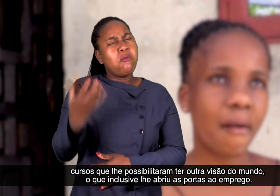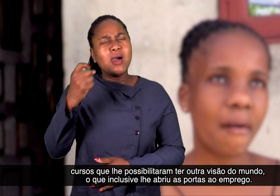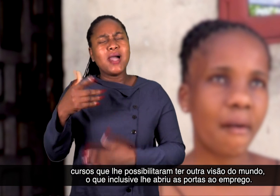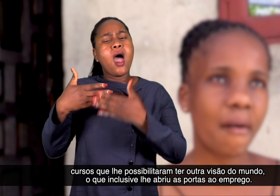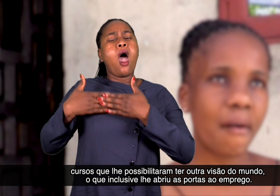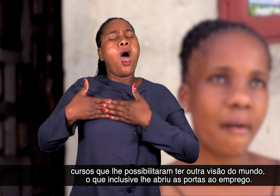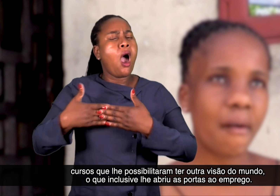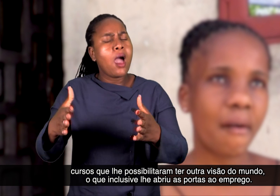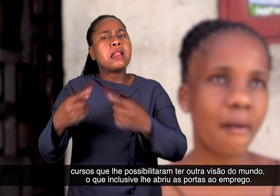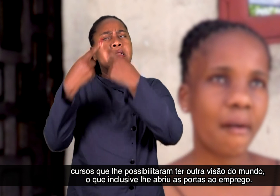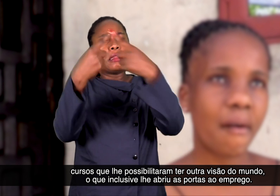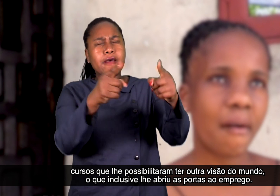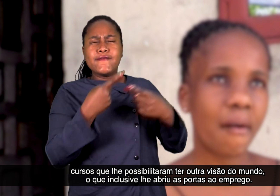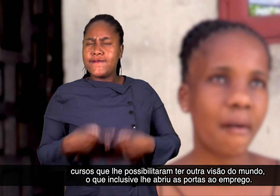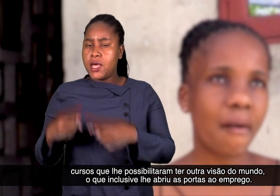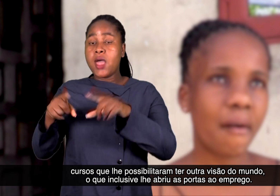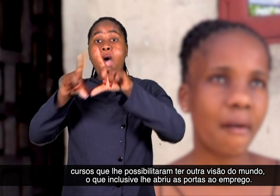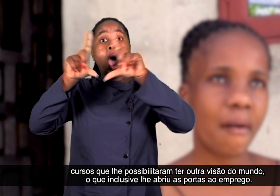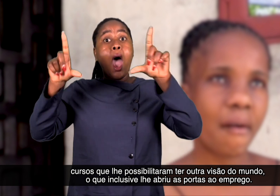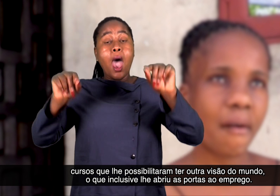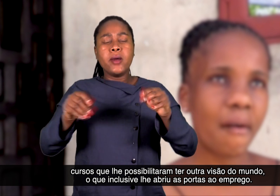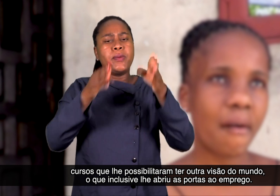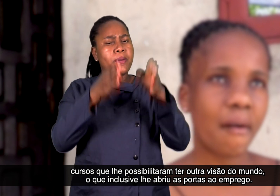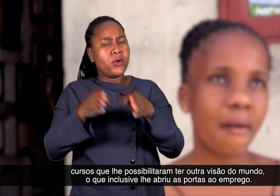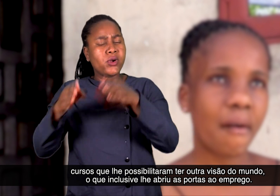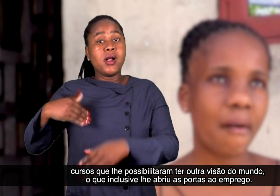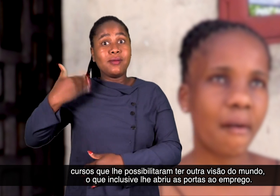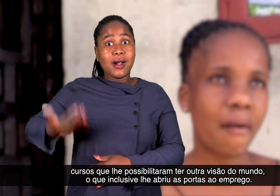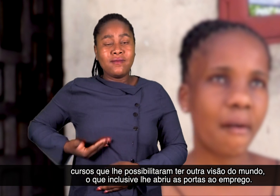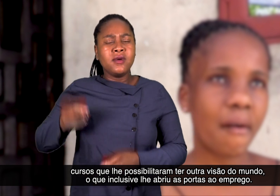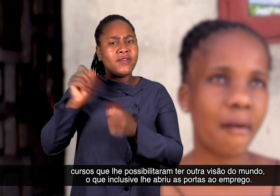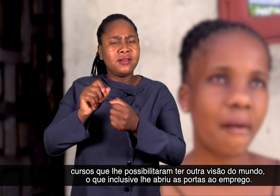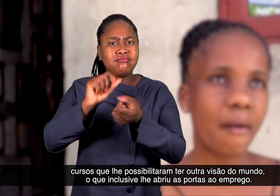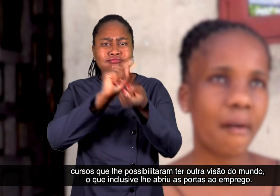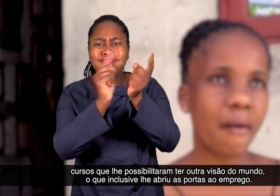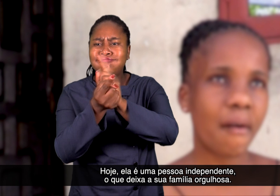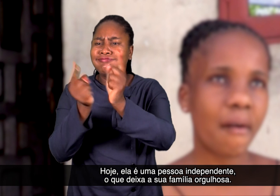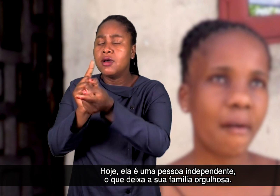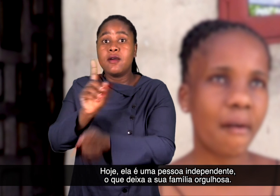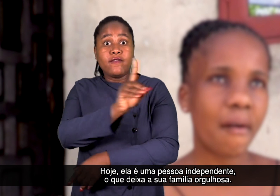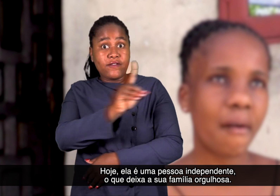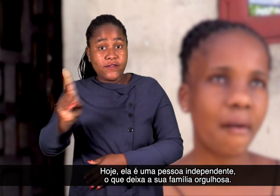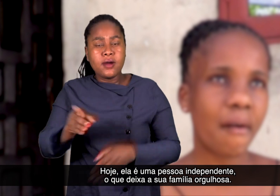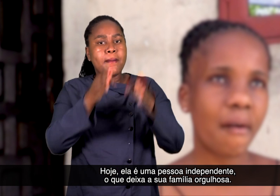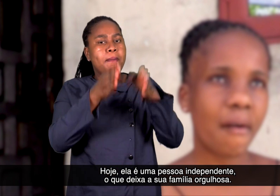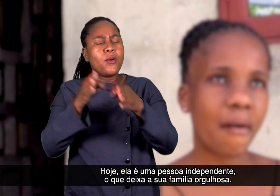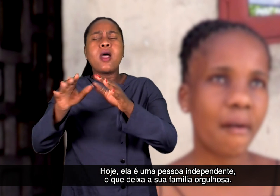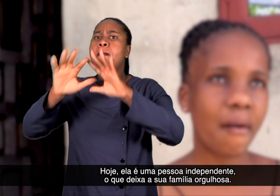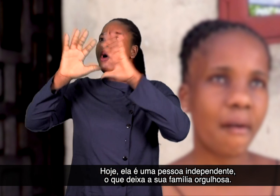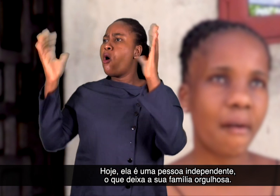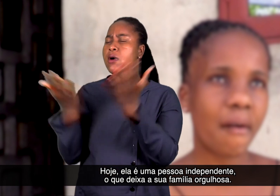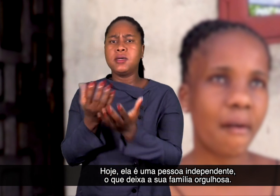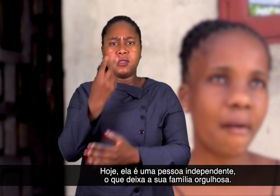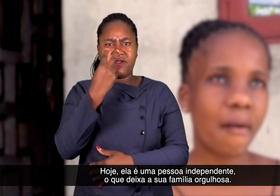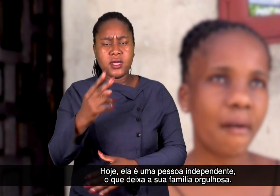que lhe possibilitaram ter outra visão do mundo, o que inclusive lhe abriu portas ao emprego. Hoje ela é uma